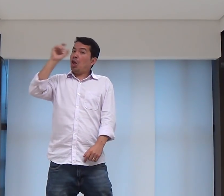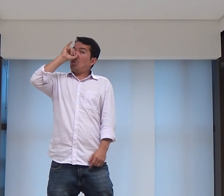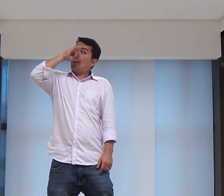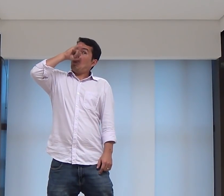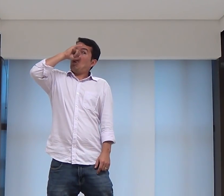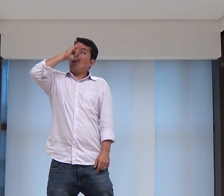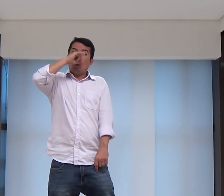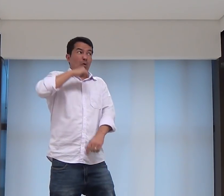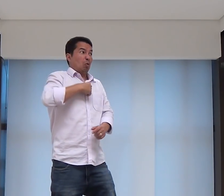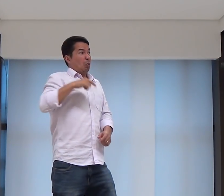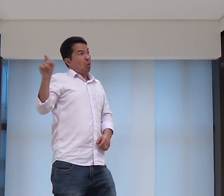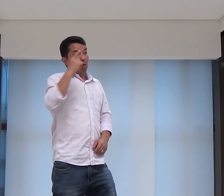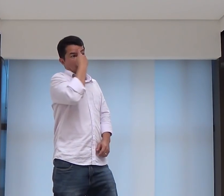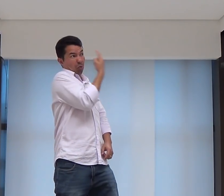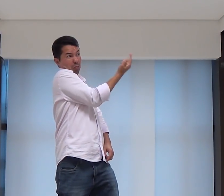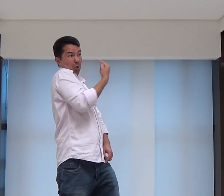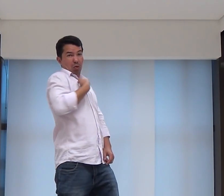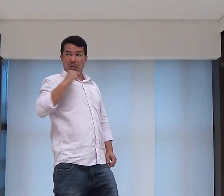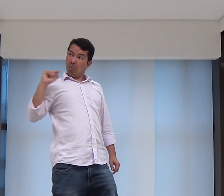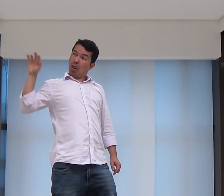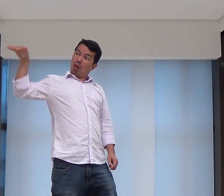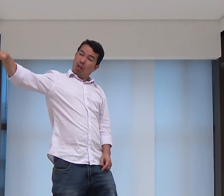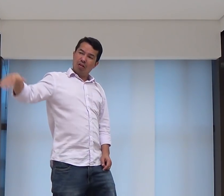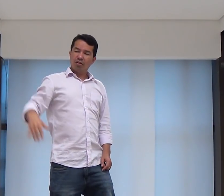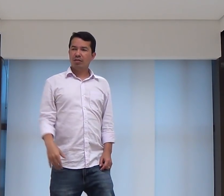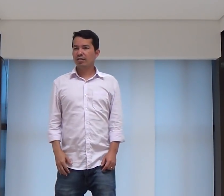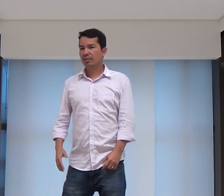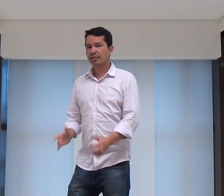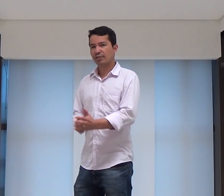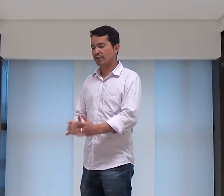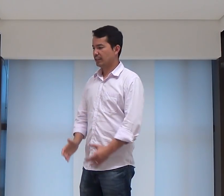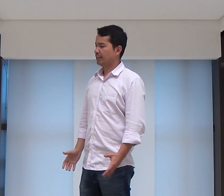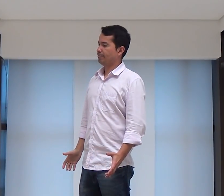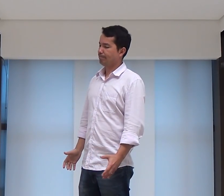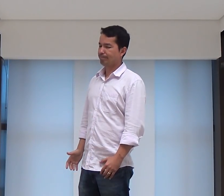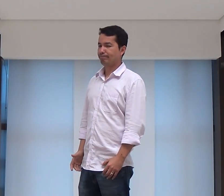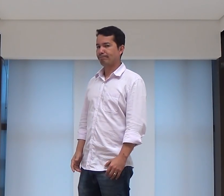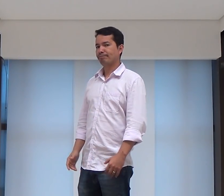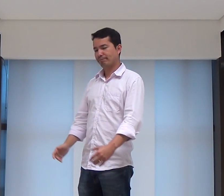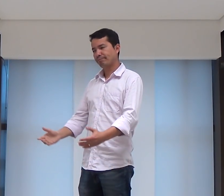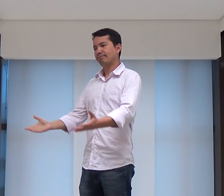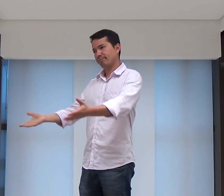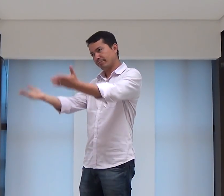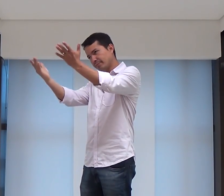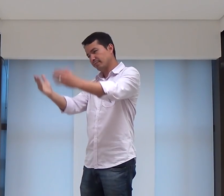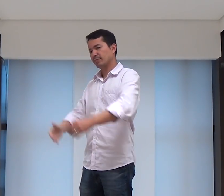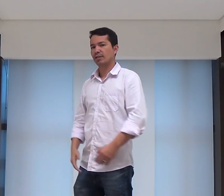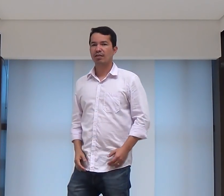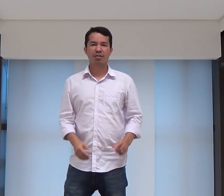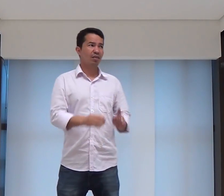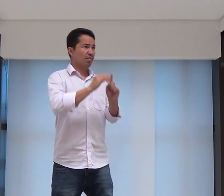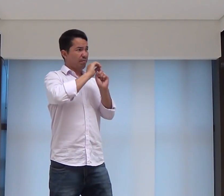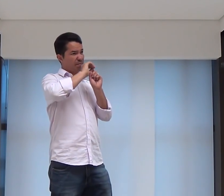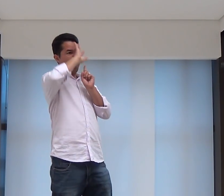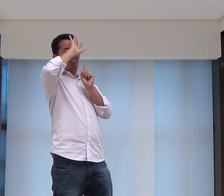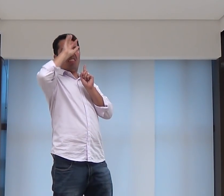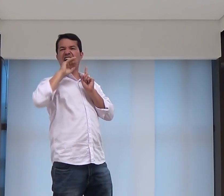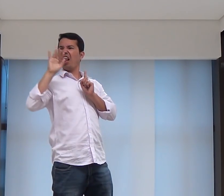não. Jesus ordena que nós possamos entrar no corpo dos porcos e então nós sairemos desse